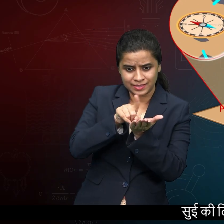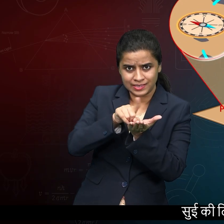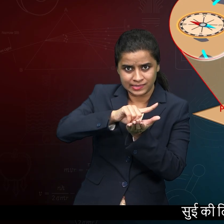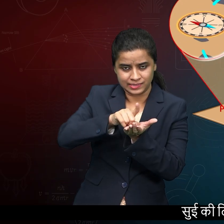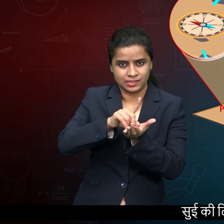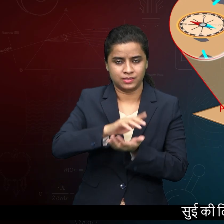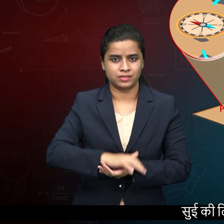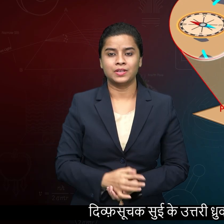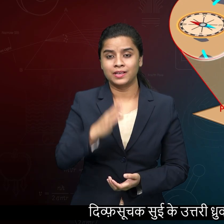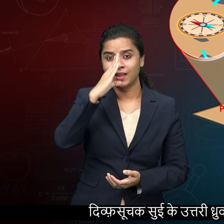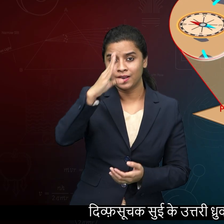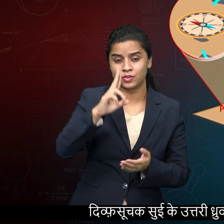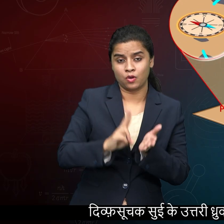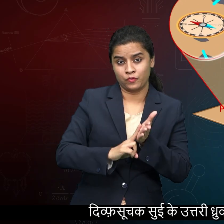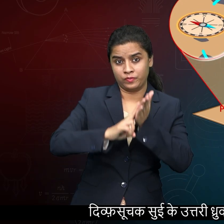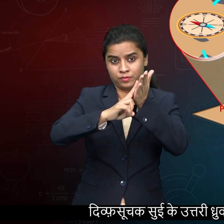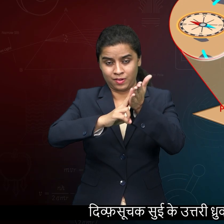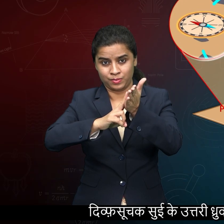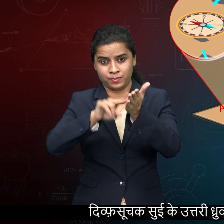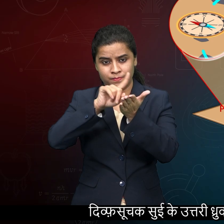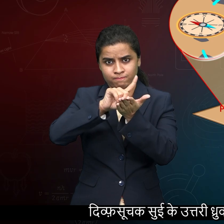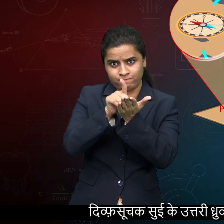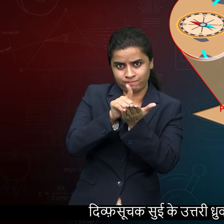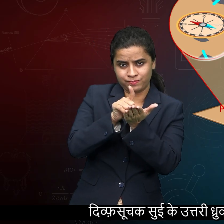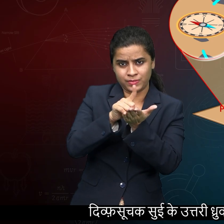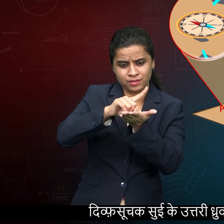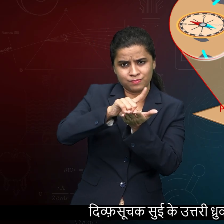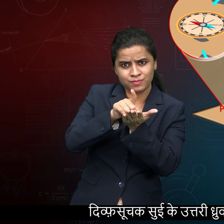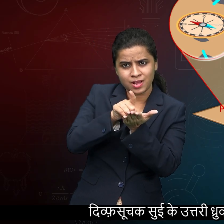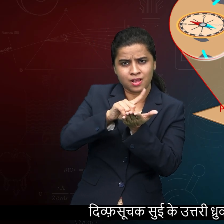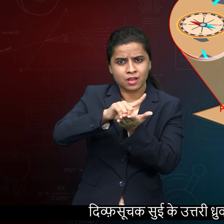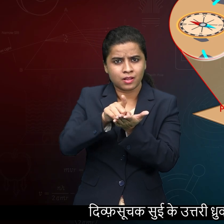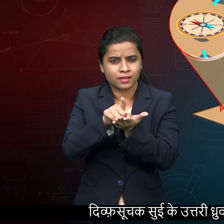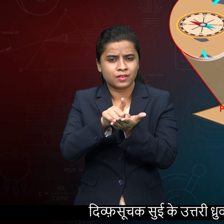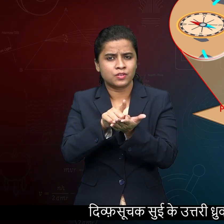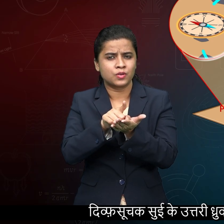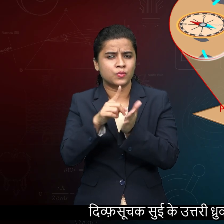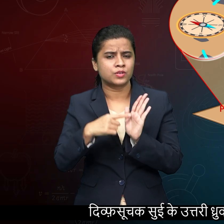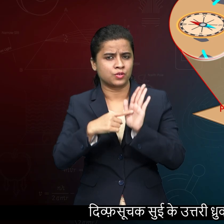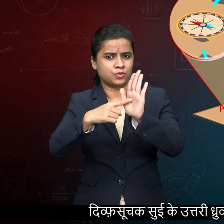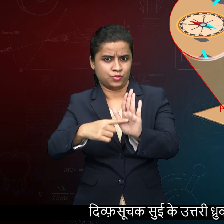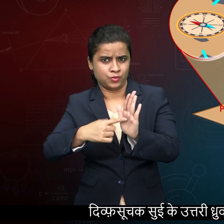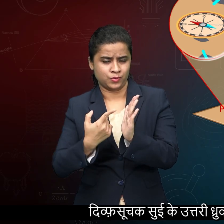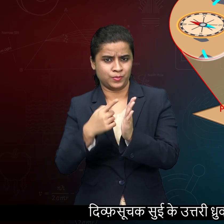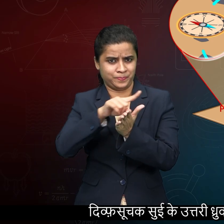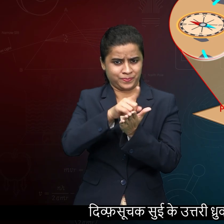कीजिए। द्विसूचक सुई के उत्तरी ध्रुव की दिशा बिंदु च पर सीधे तार